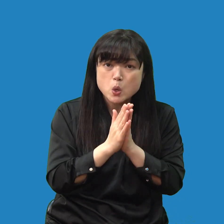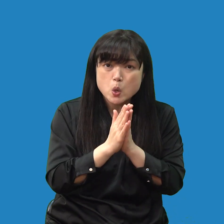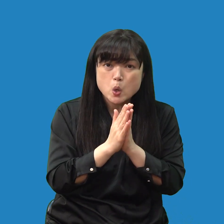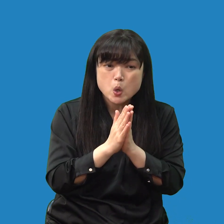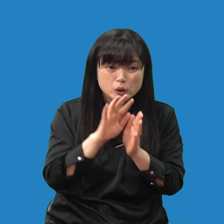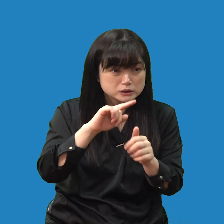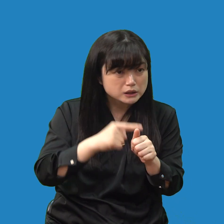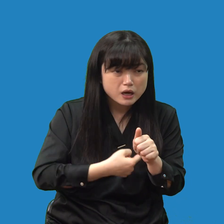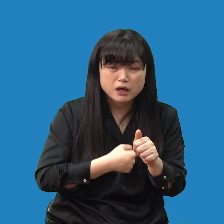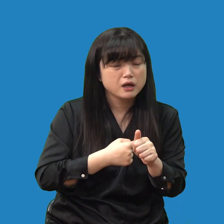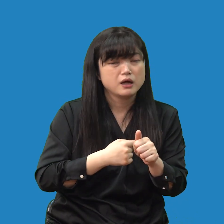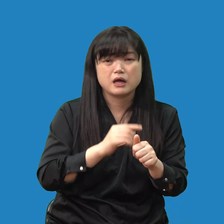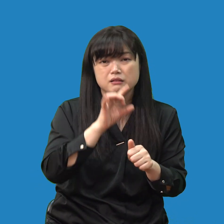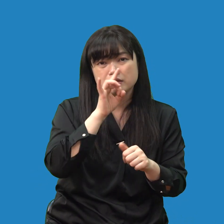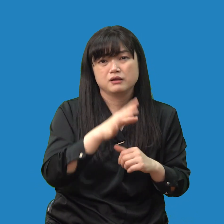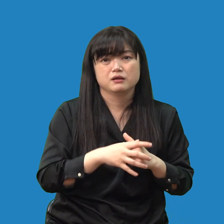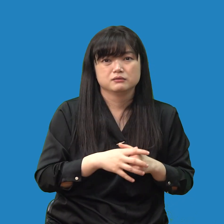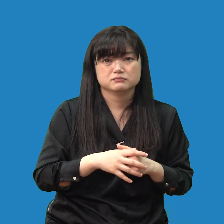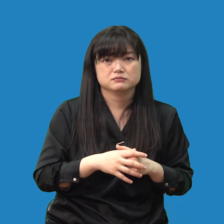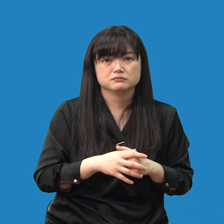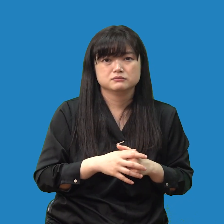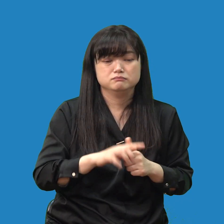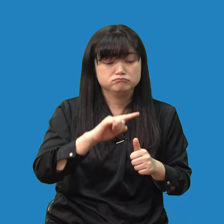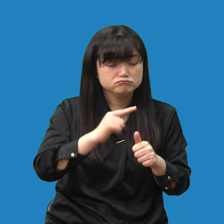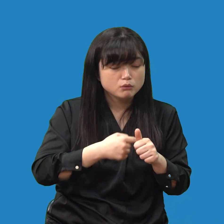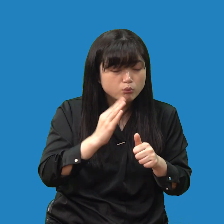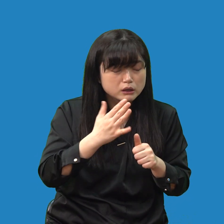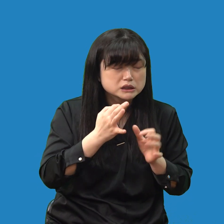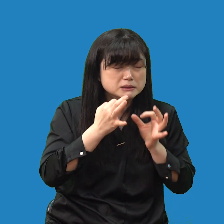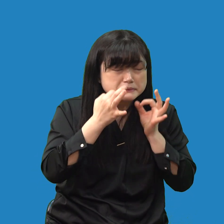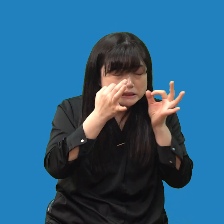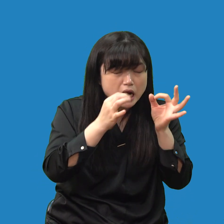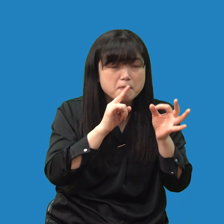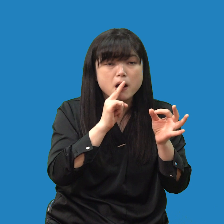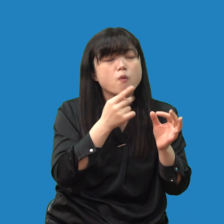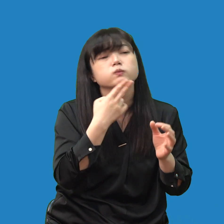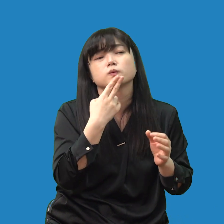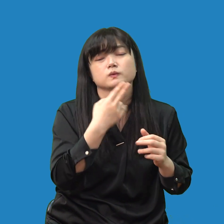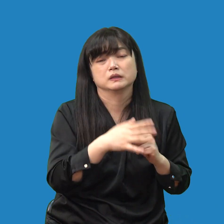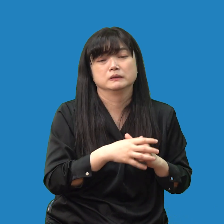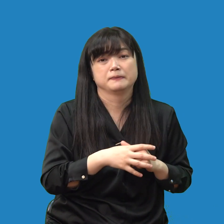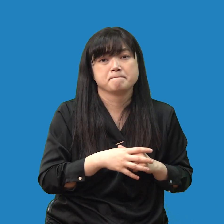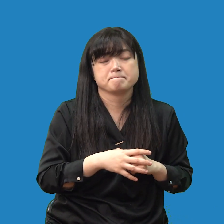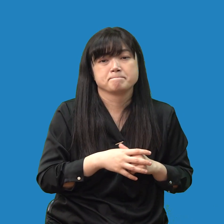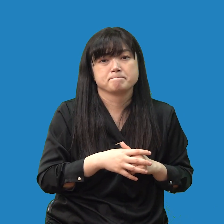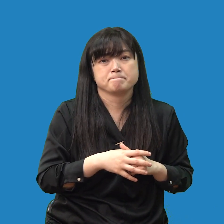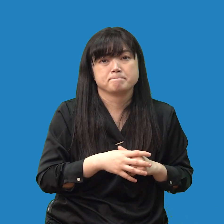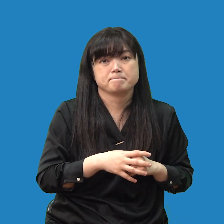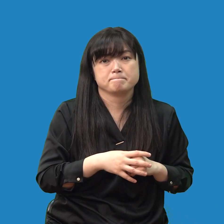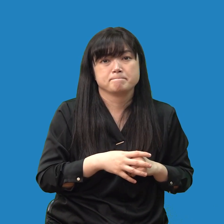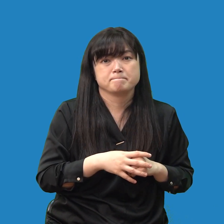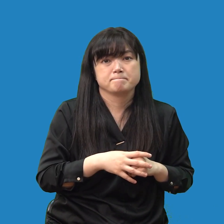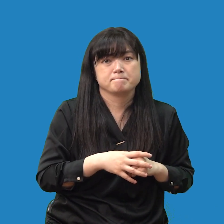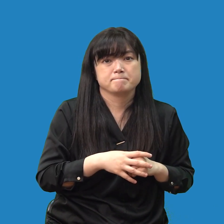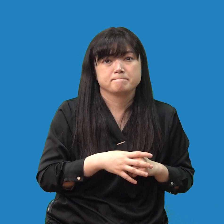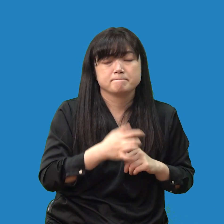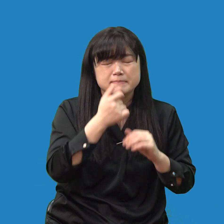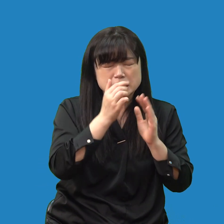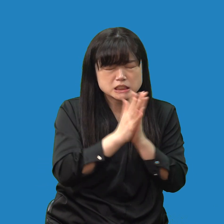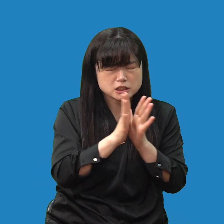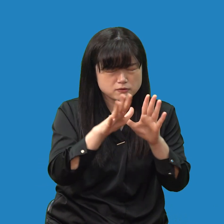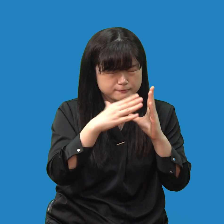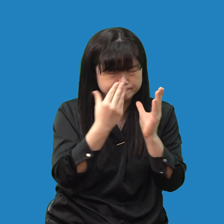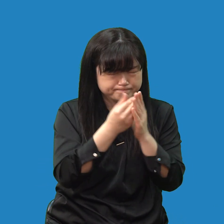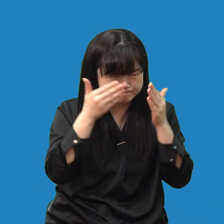기도는 저절로 되지 않습니다. 저절로 되면 굳이 힘쓰라고 이렇게 말할 필요가 없습니다.